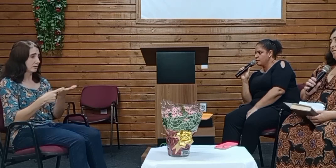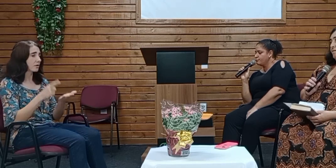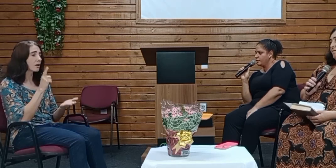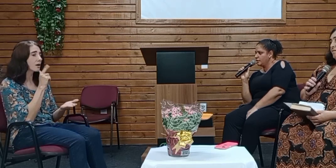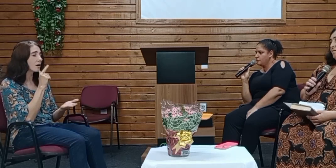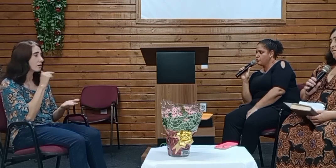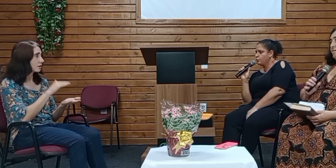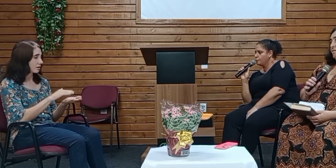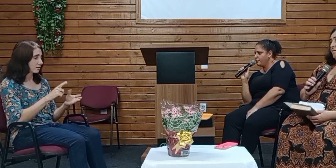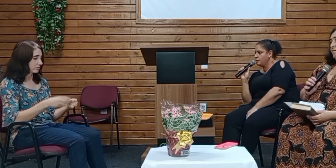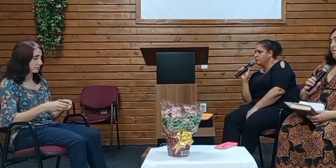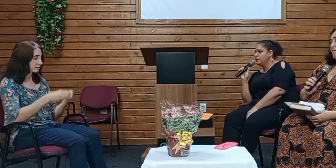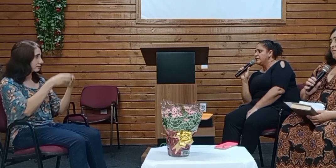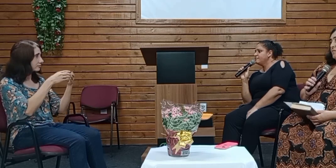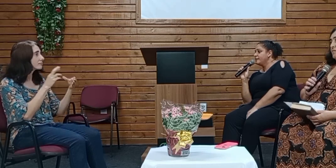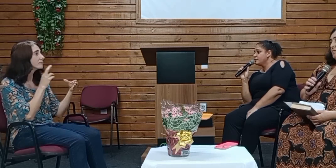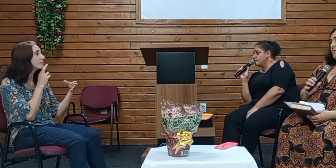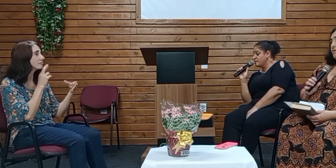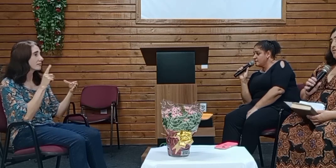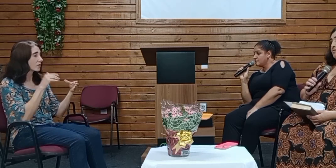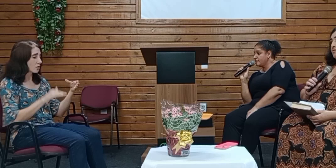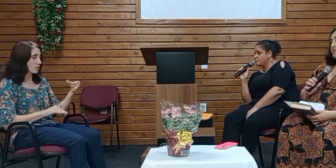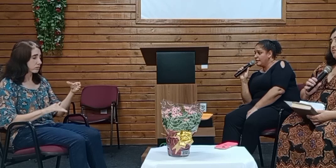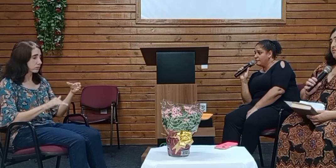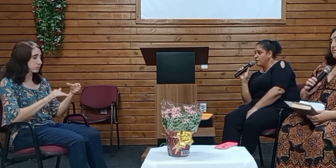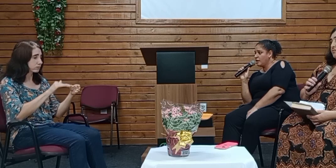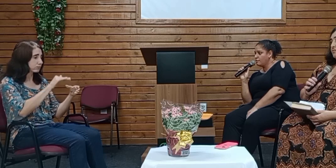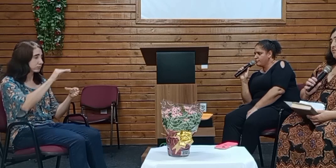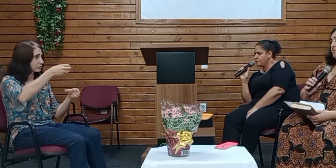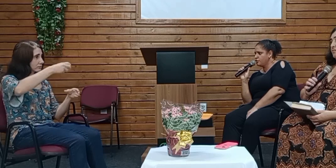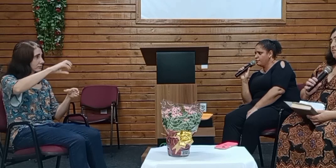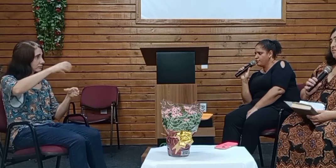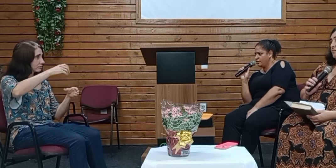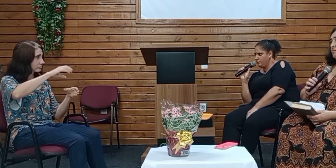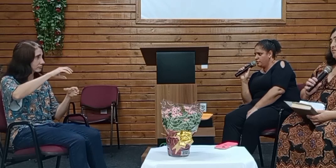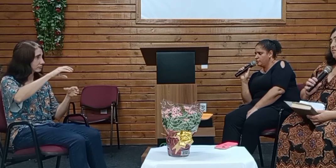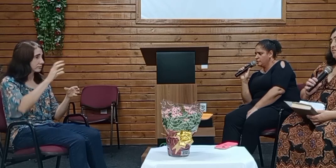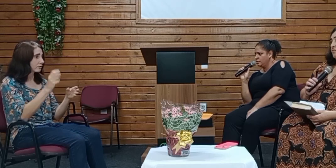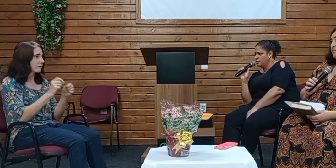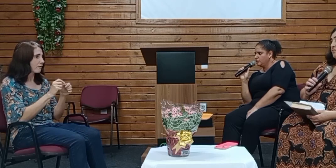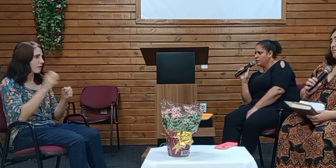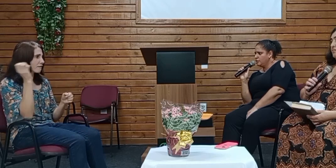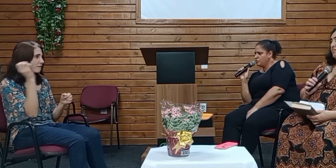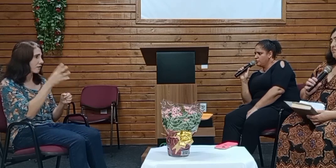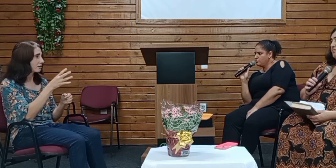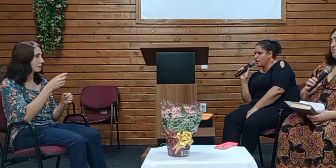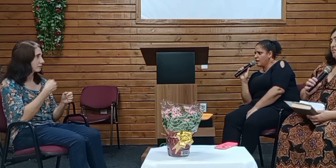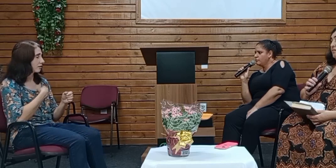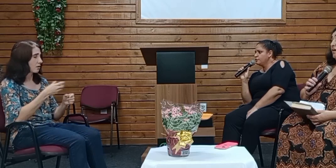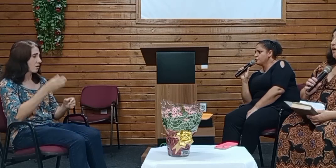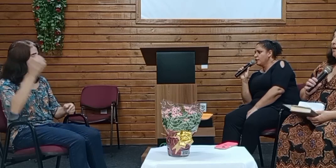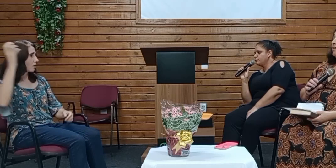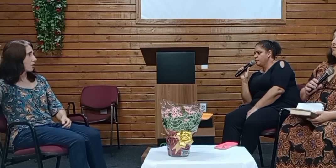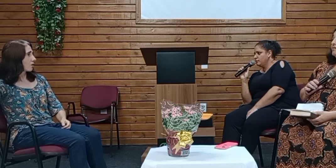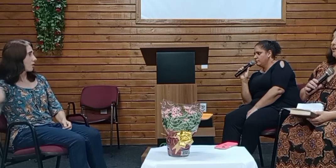mas eu via que tinha um grupinho, e várias vezes eles pegavam garrafas de refrigerante, enchiam de água